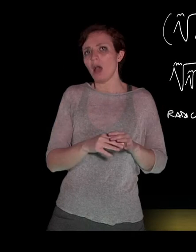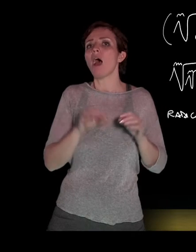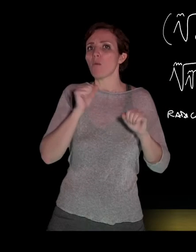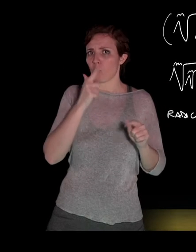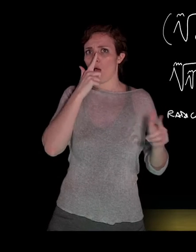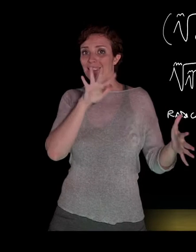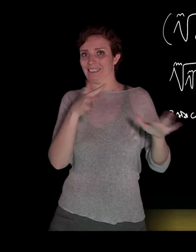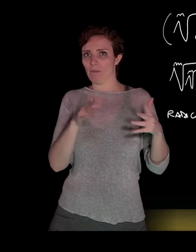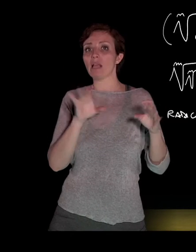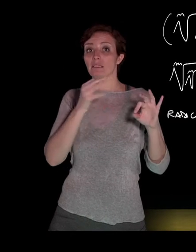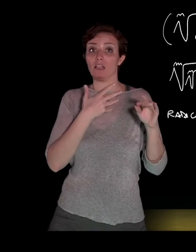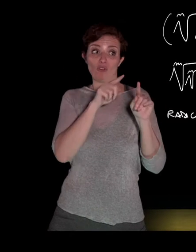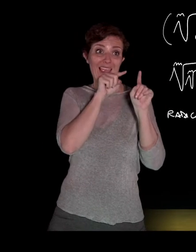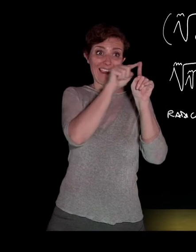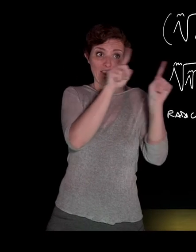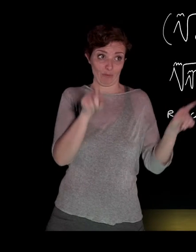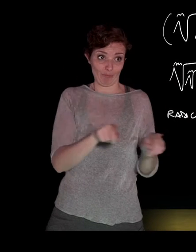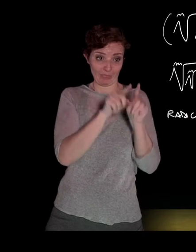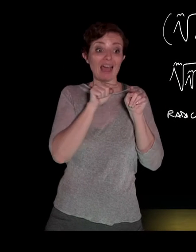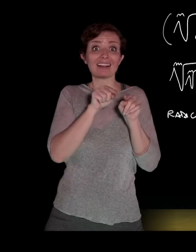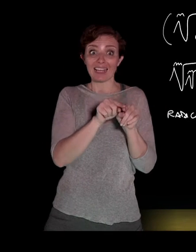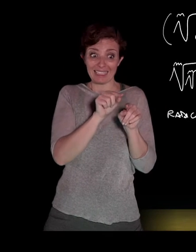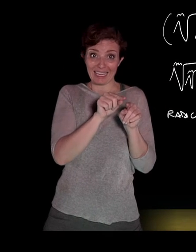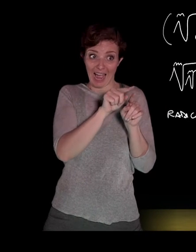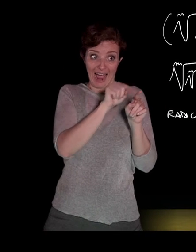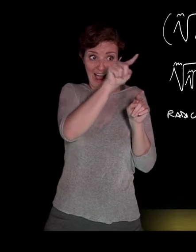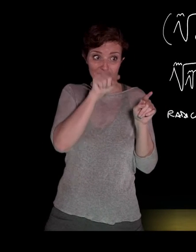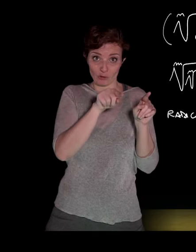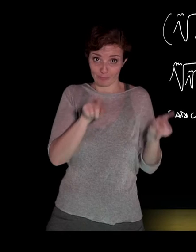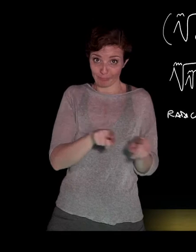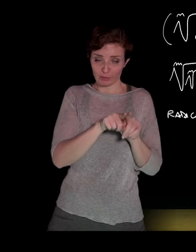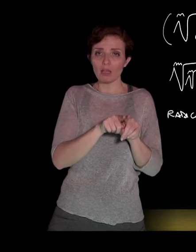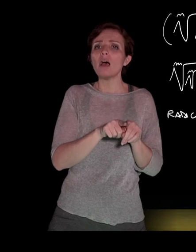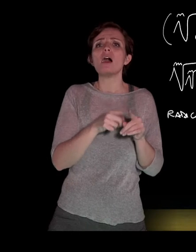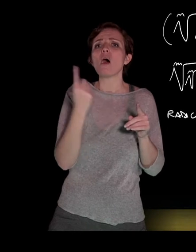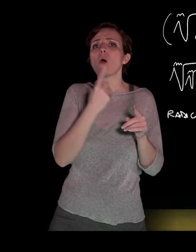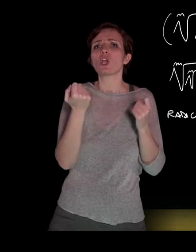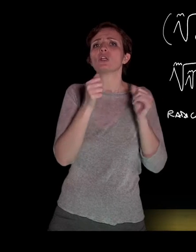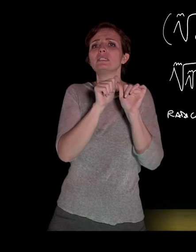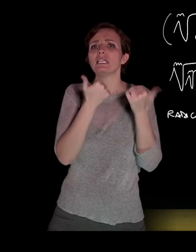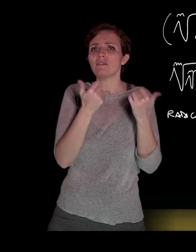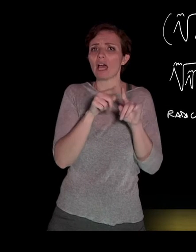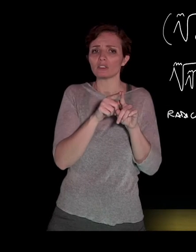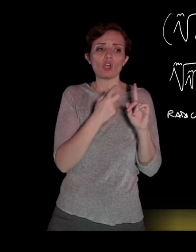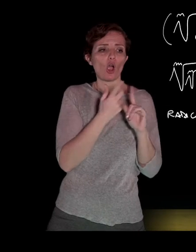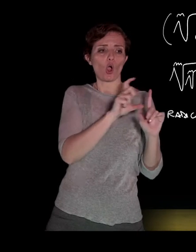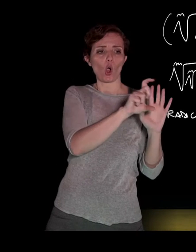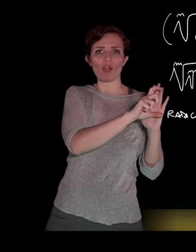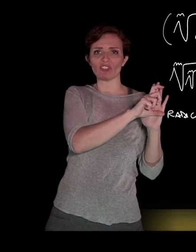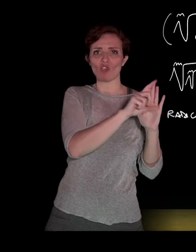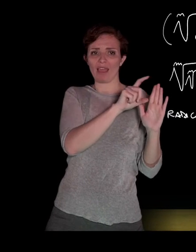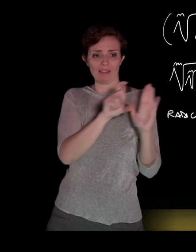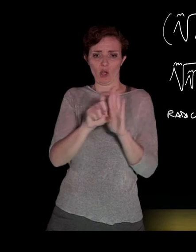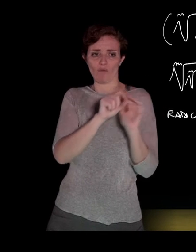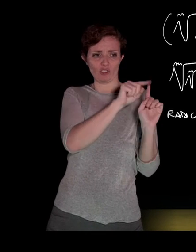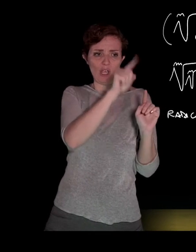differiscono esclusivamente per quel coefficiente che li moltiplica che appunto si chiama coefficiente del radicale un esempio 3 radice